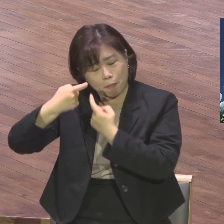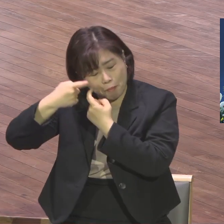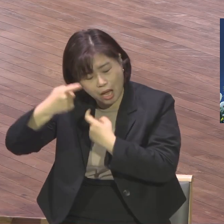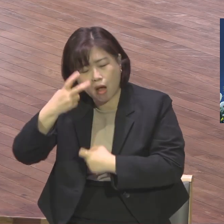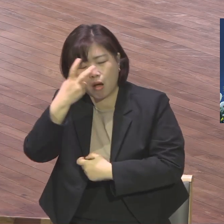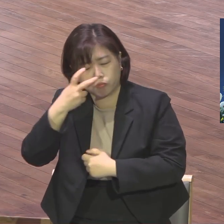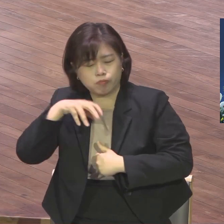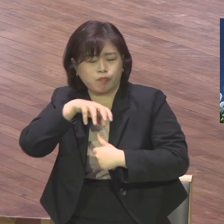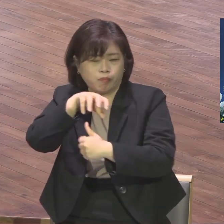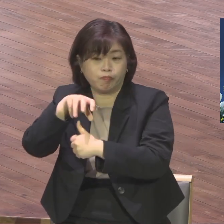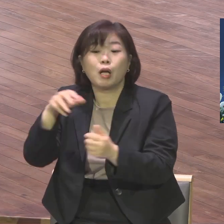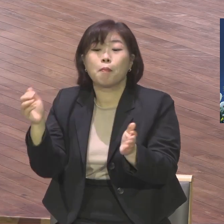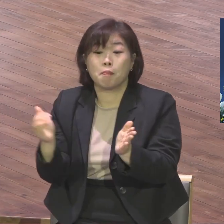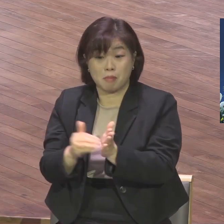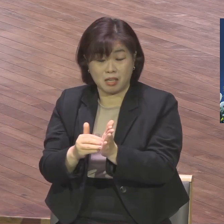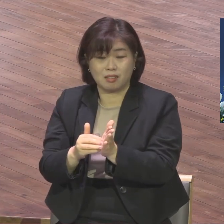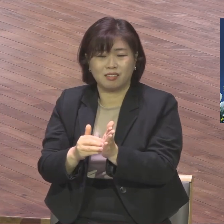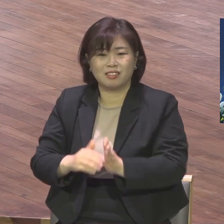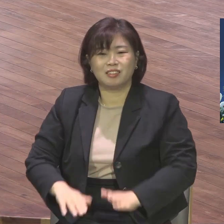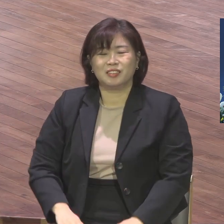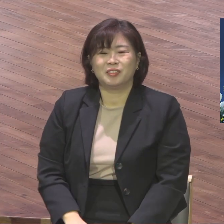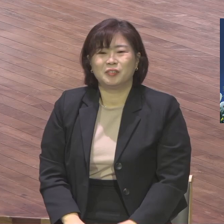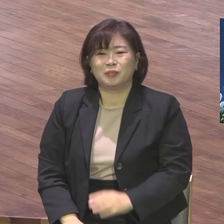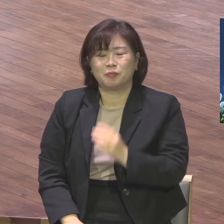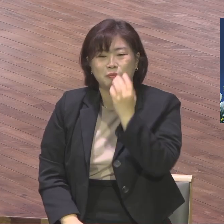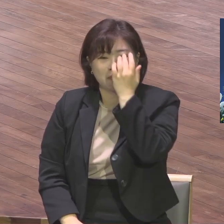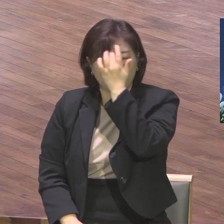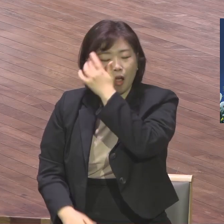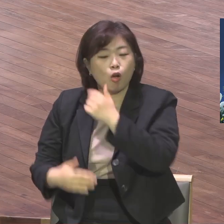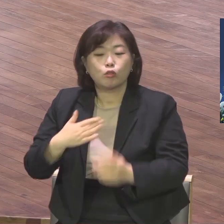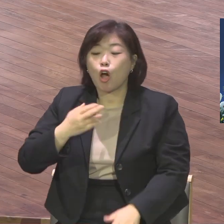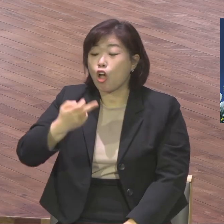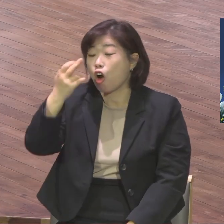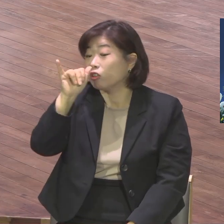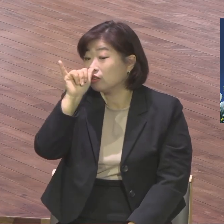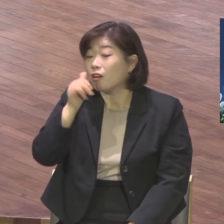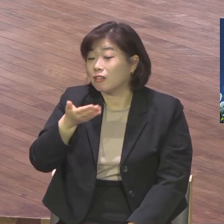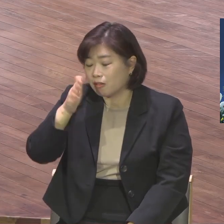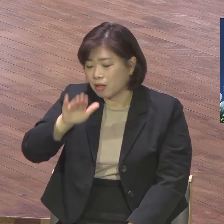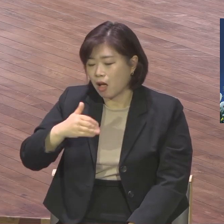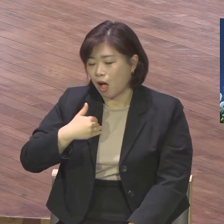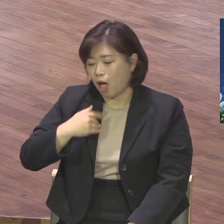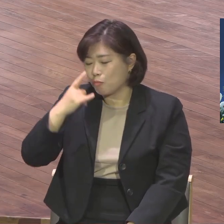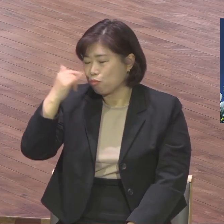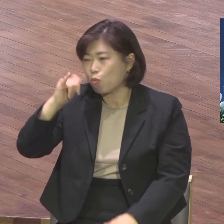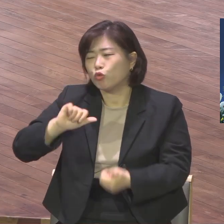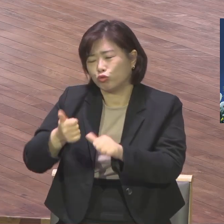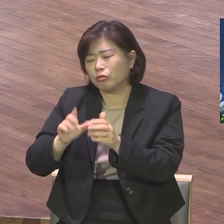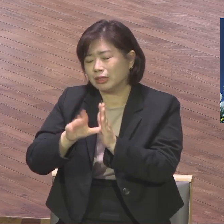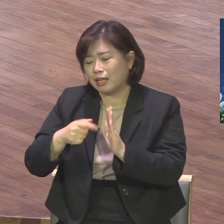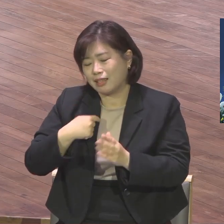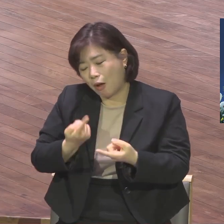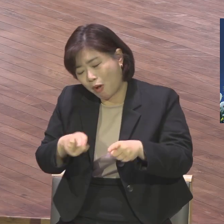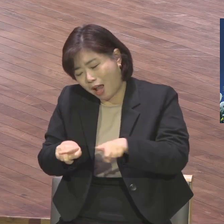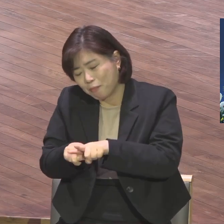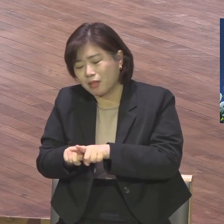아버지 어머니를 마지막으로 모시라. 여러분 부모에게 효도하면 하나님이 다